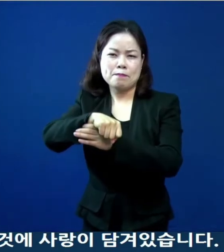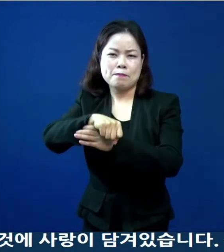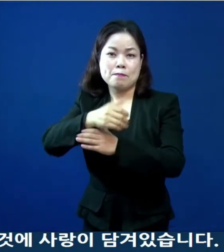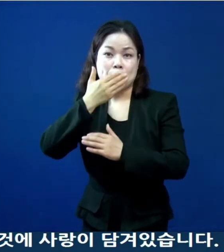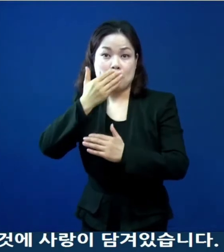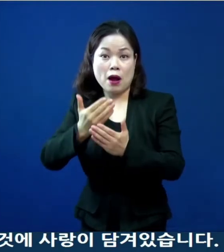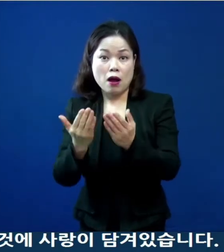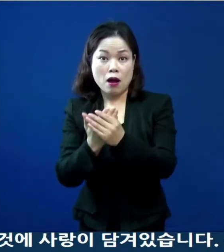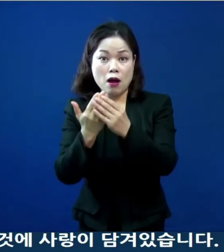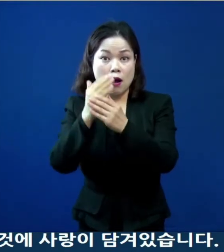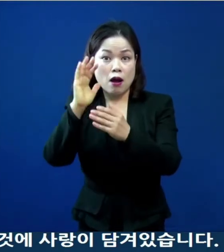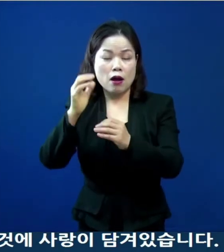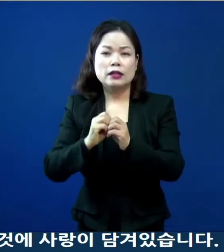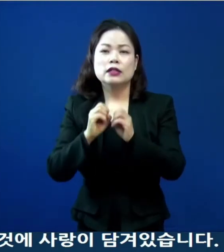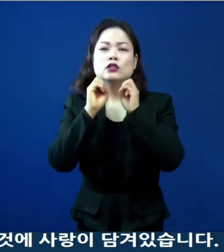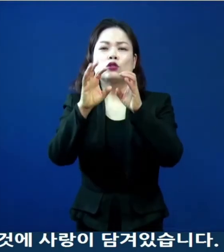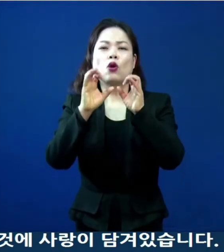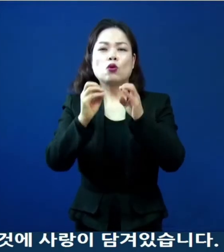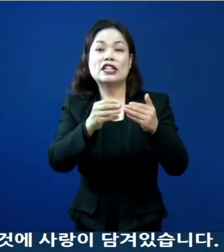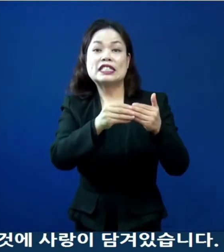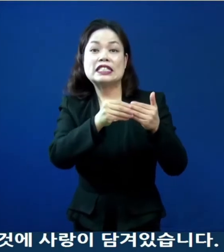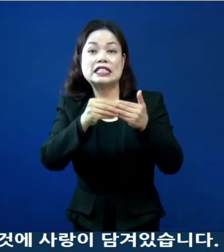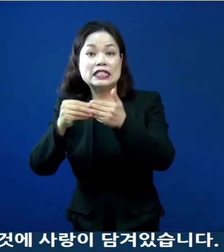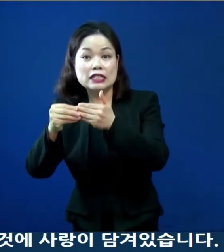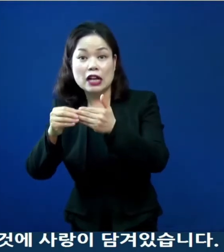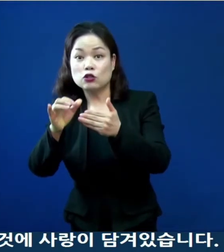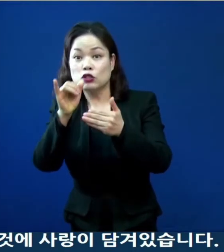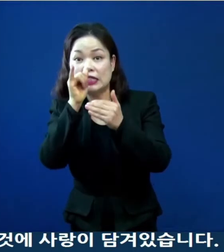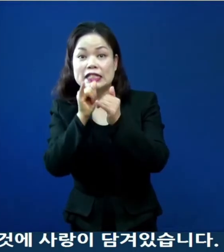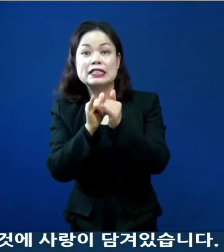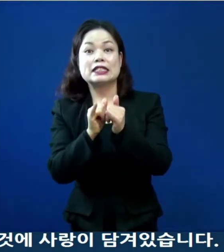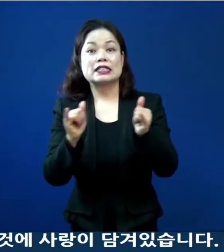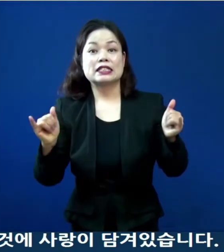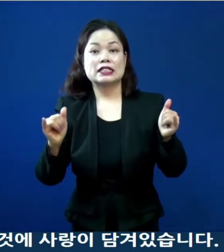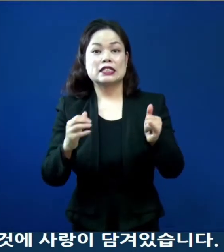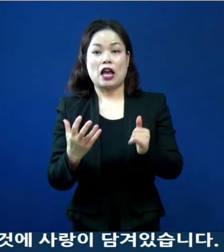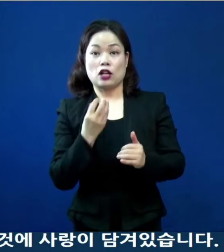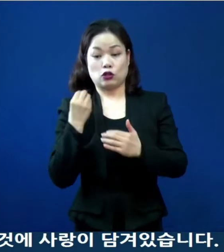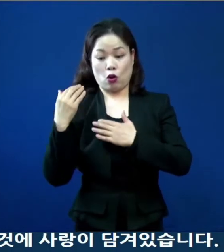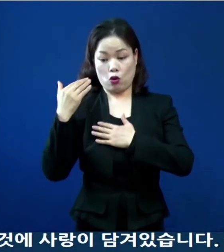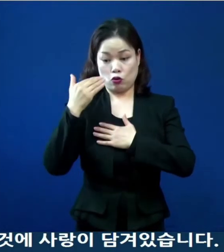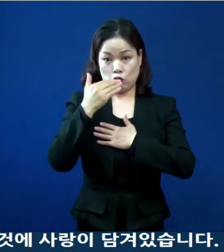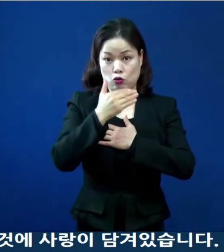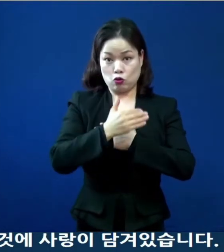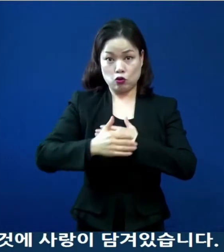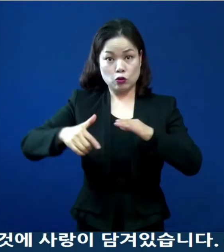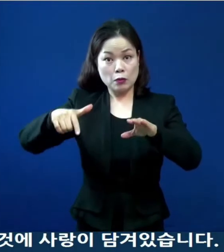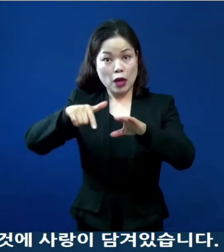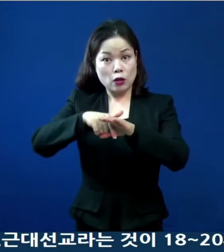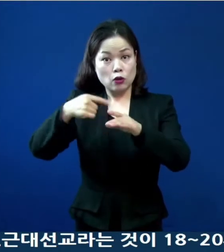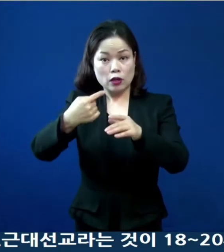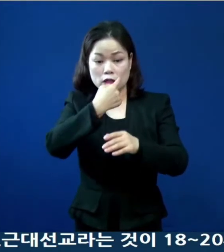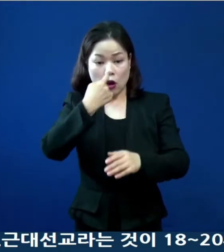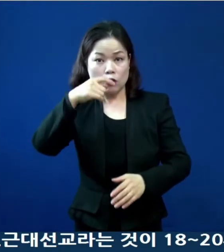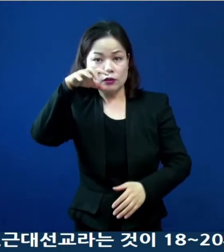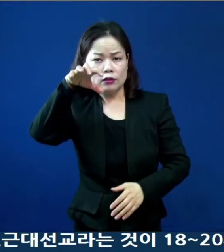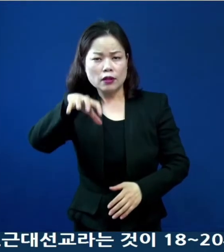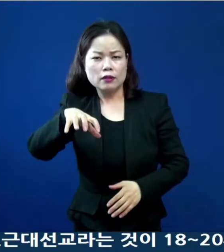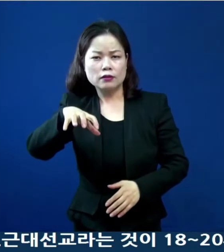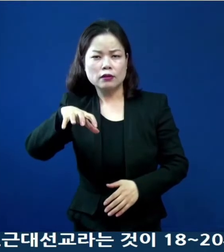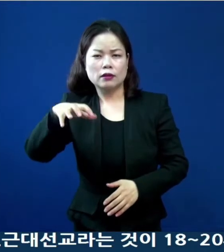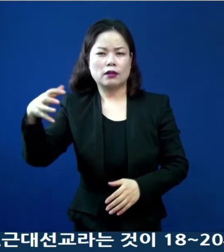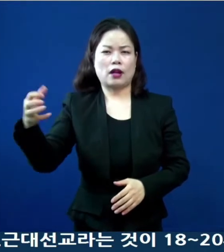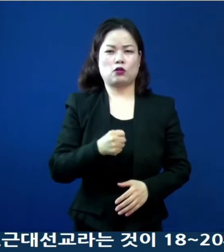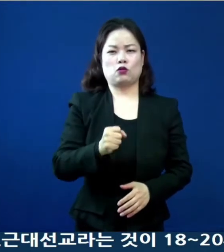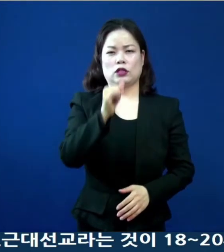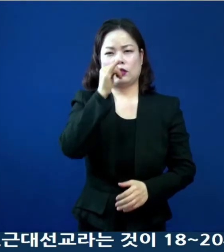것은 근대 선교의 리더라고 할 수 있는 분들이 성육신의 교리를 선교 현장 속으로 옮겨올 수 있었기